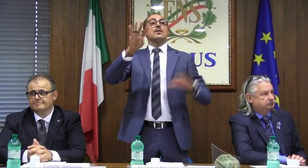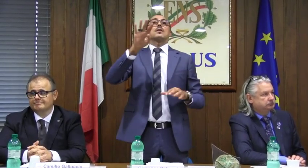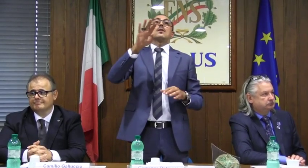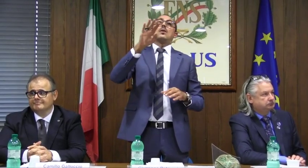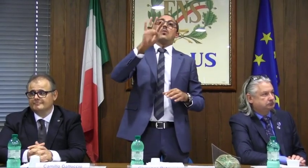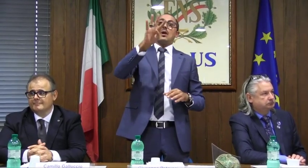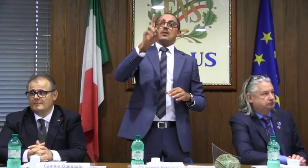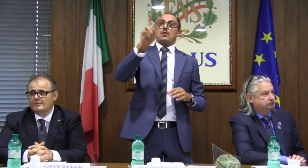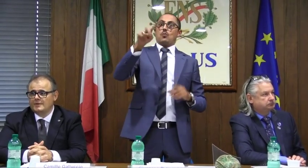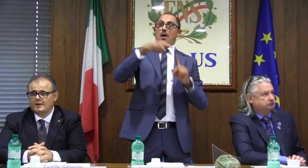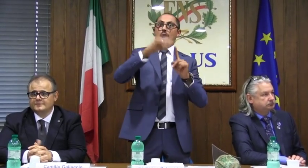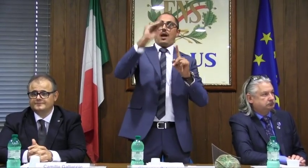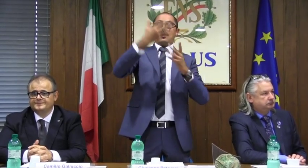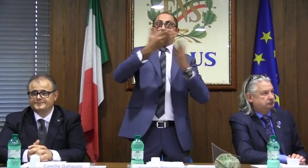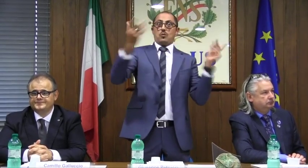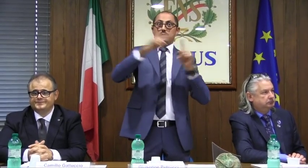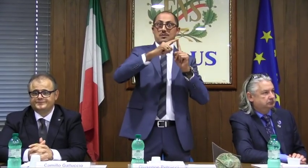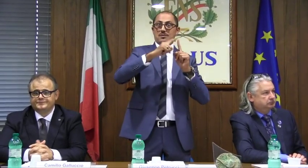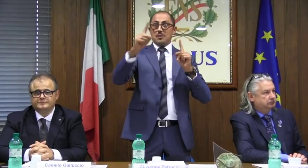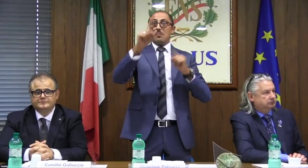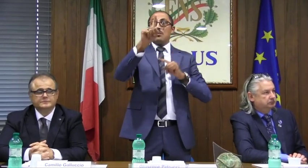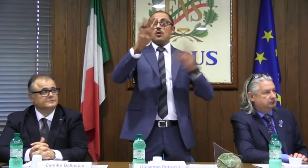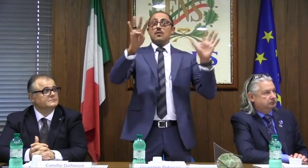pubblico nel